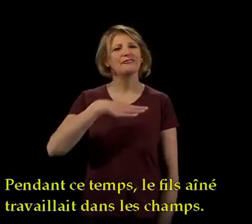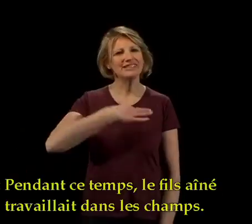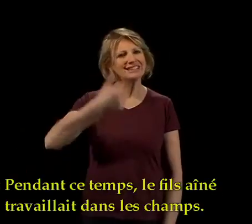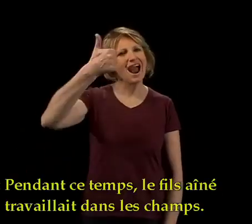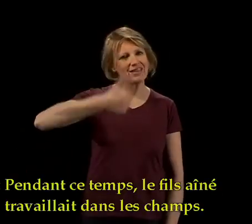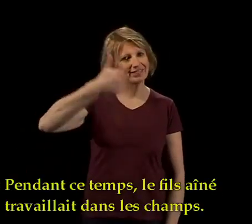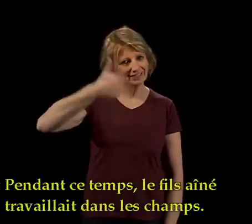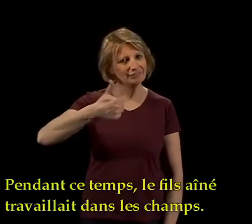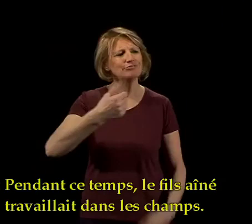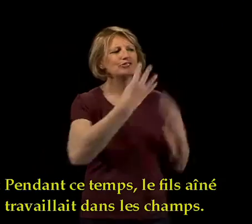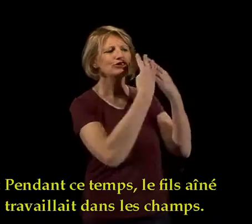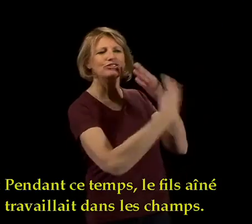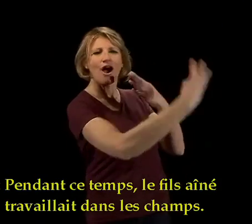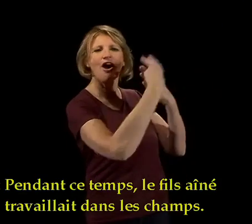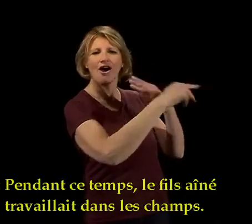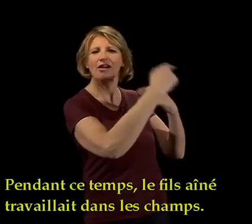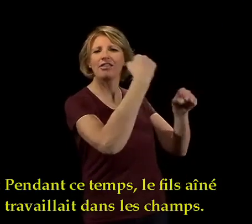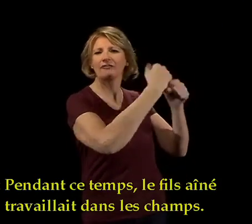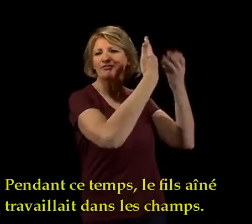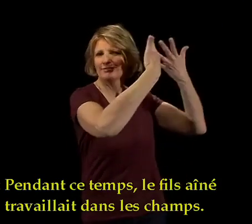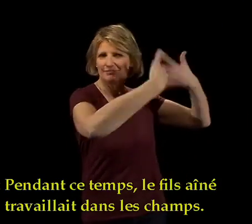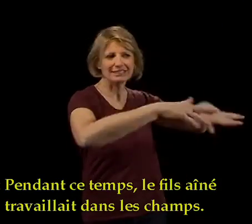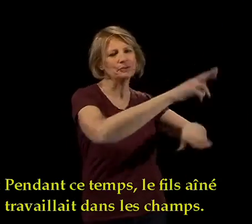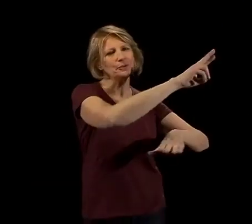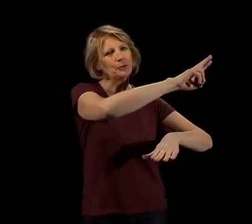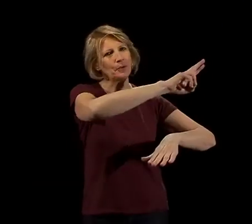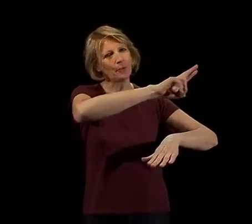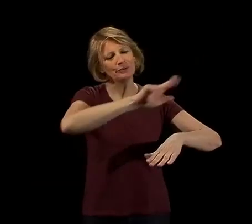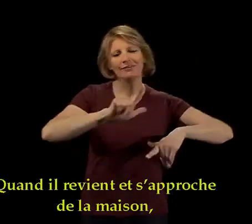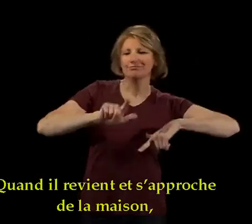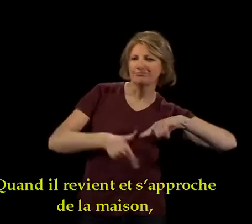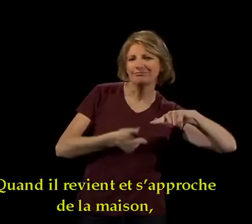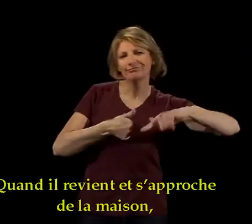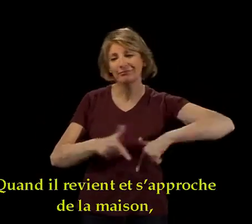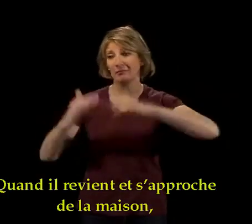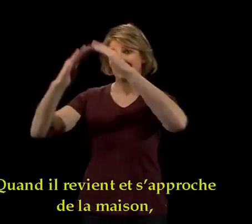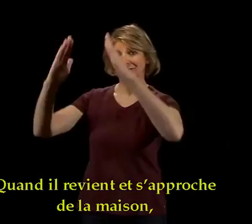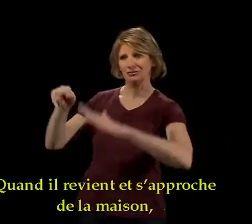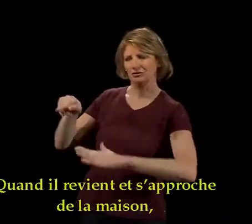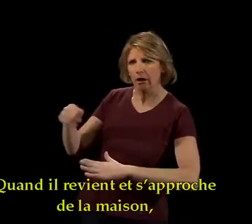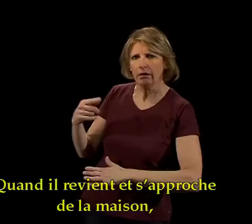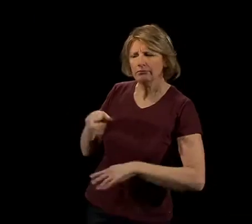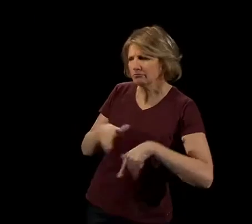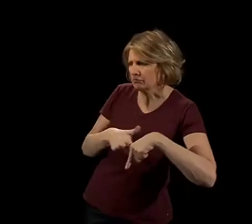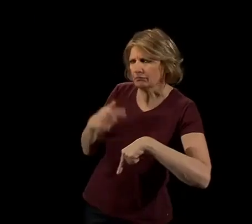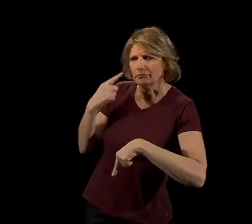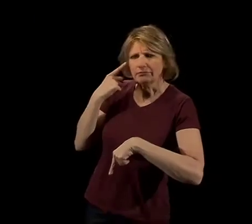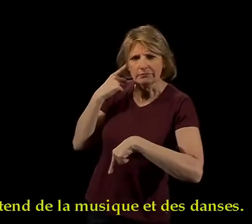Pendant ce temps, le fils aîné travaillait dans les champs. Quand il revient et s'approche de la maison, il entend